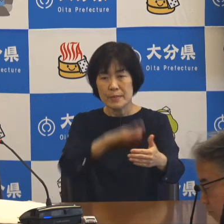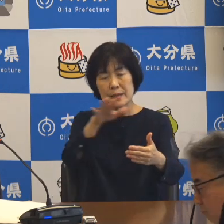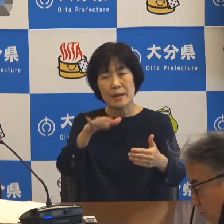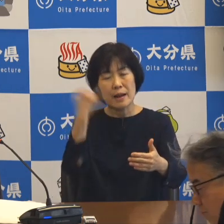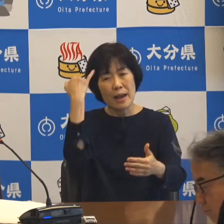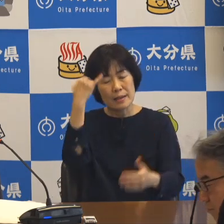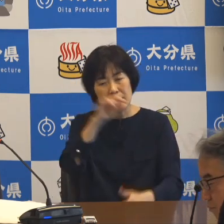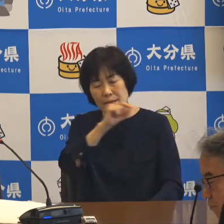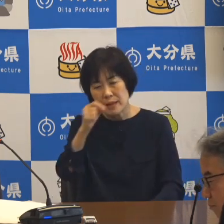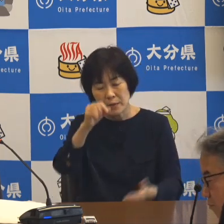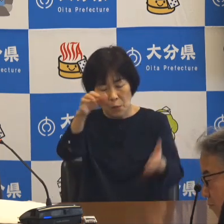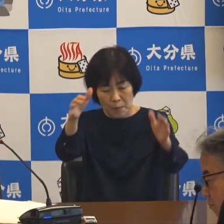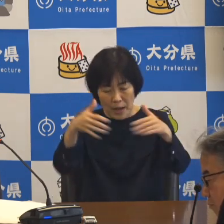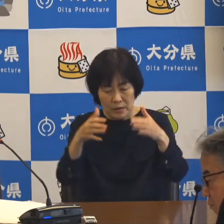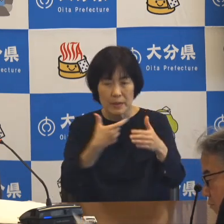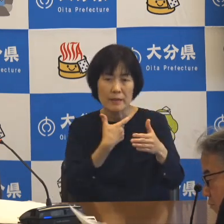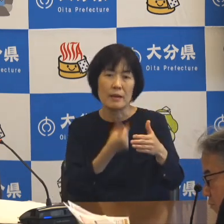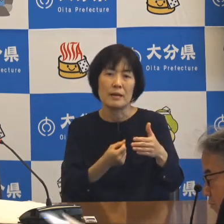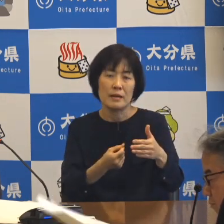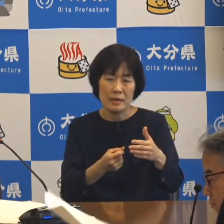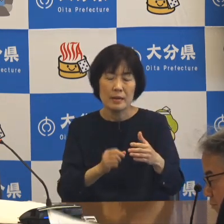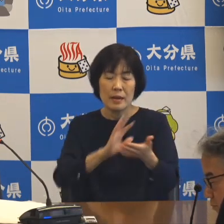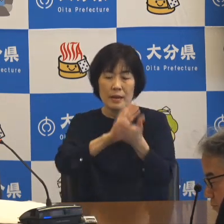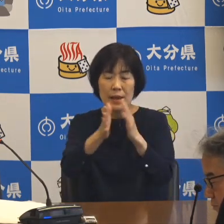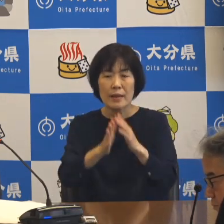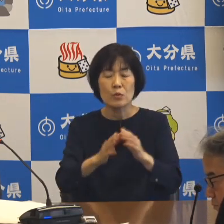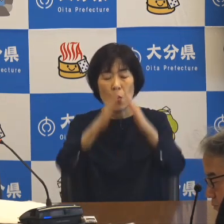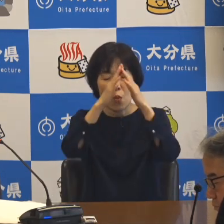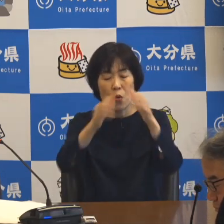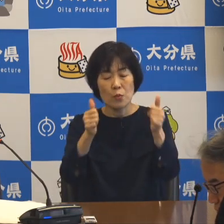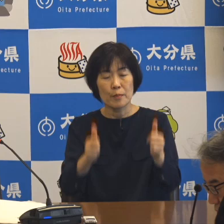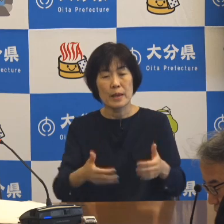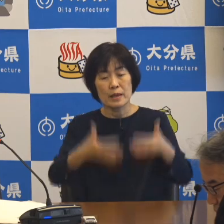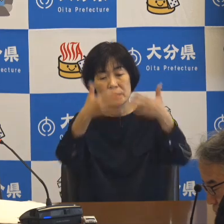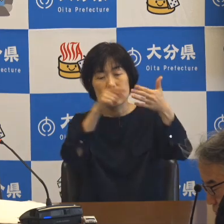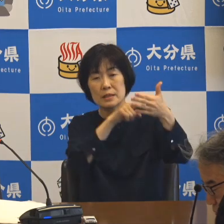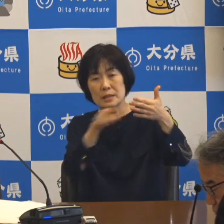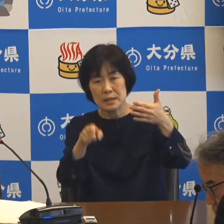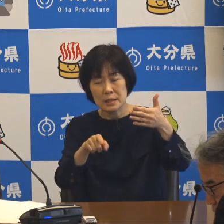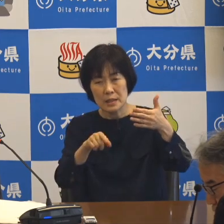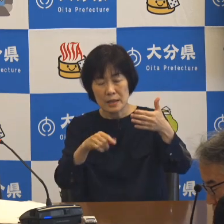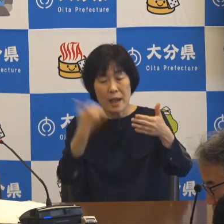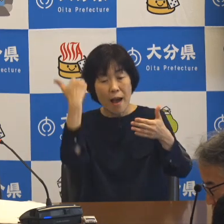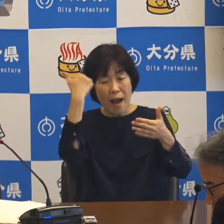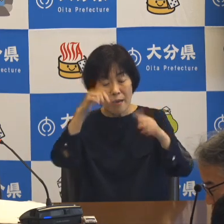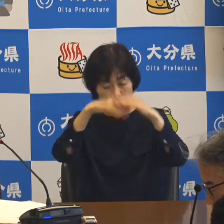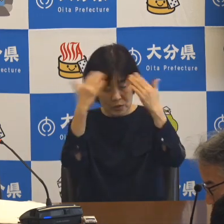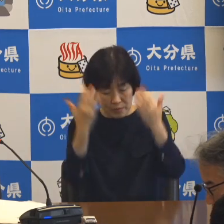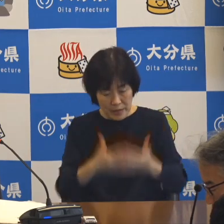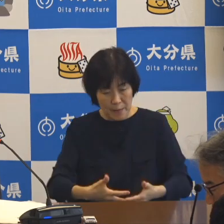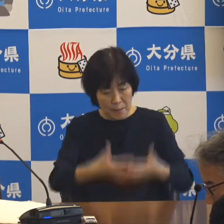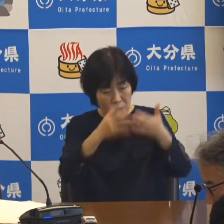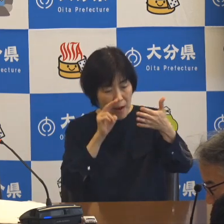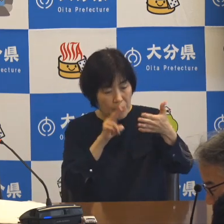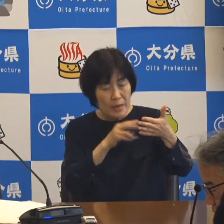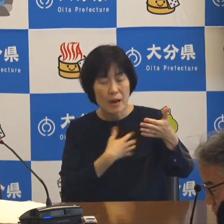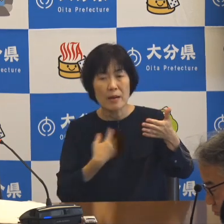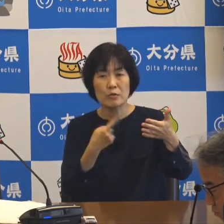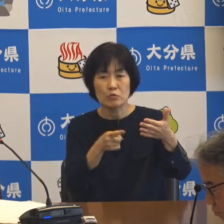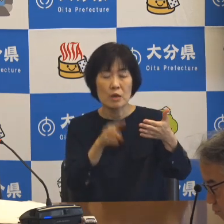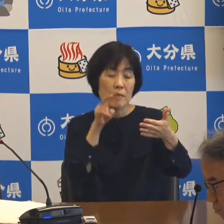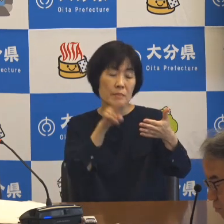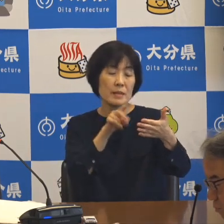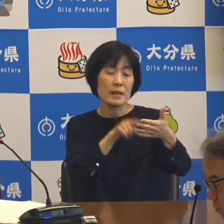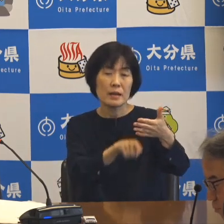して、県のホームページに素案すべてを掲載をしております。ご覧になっていただいてですね、